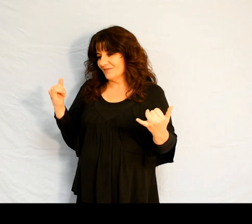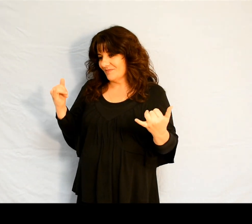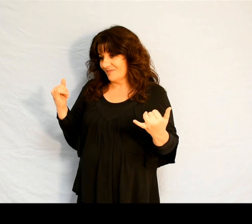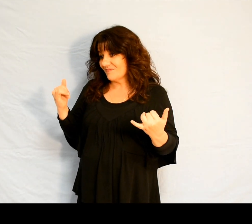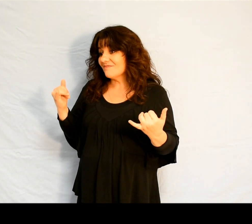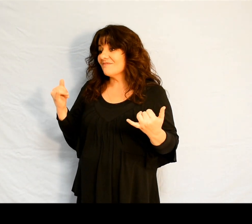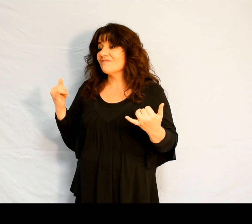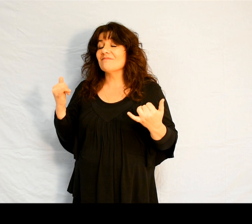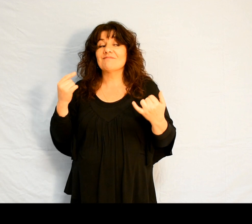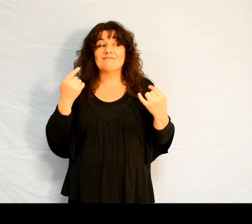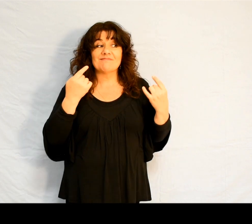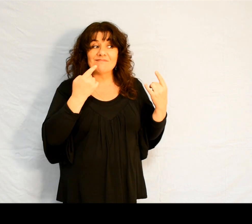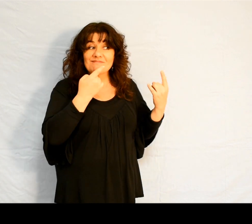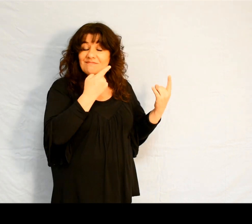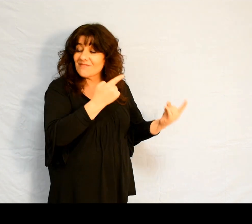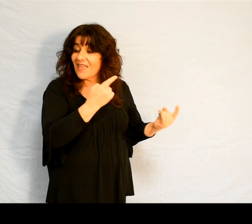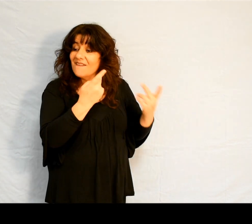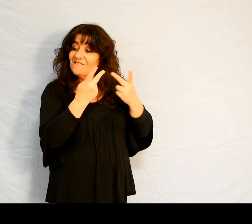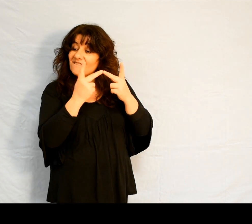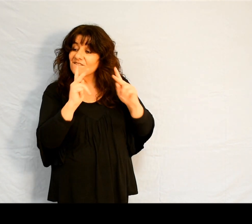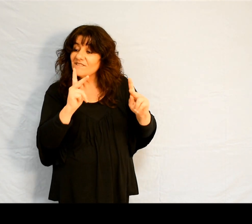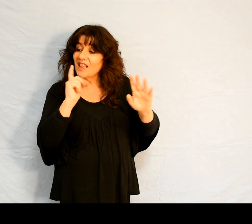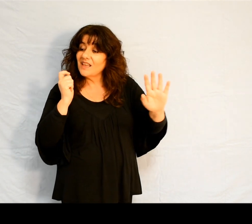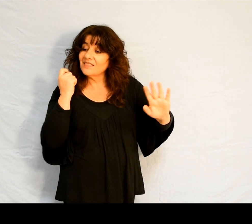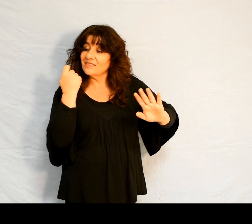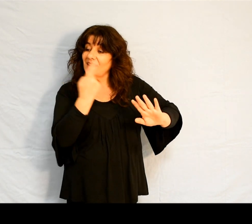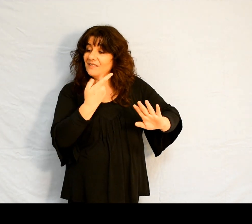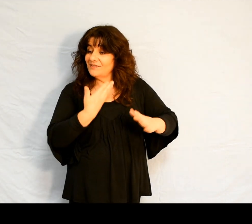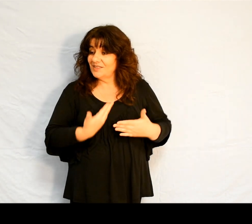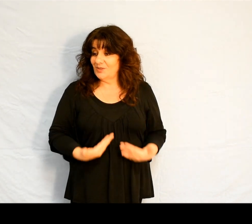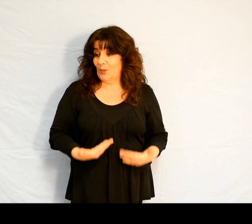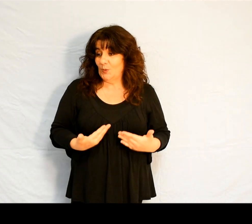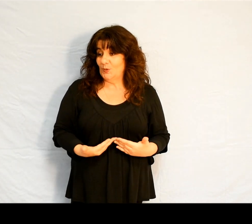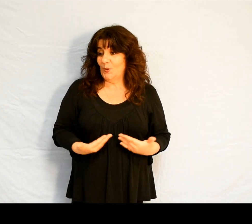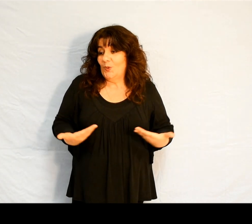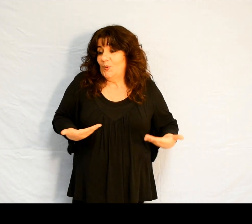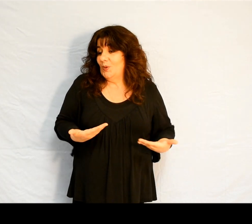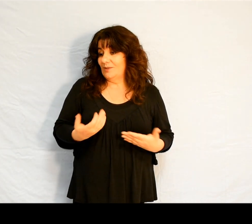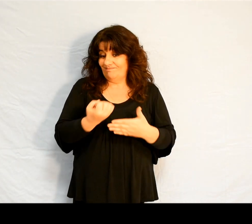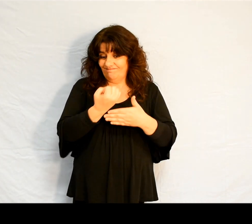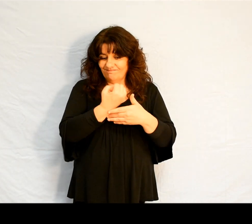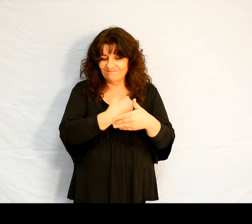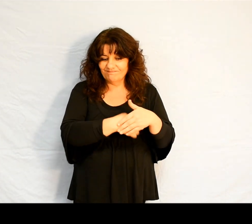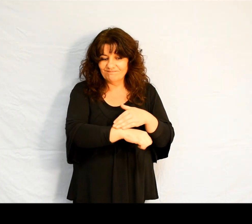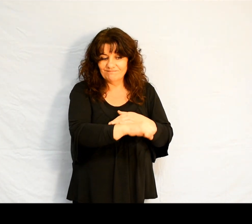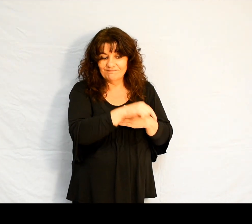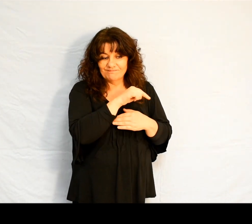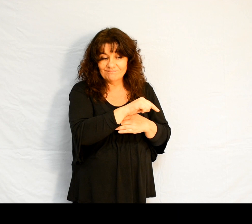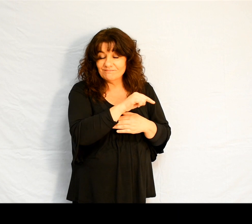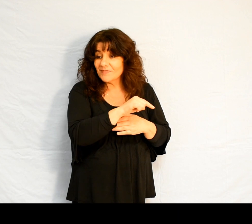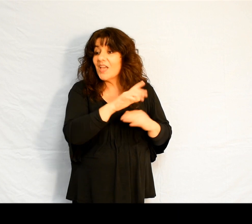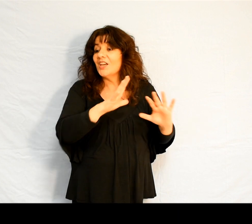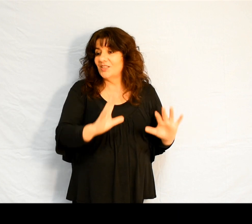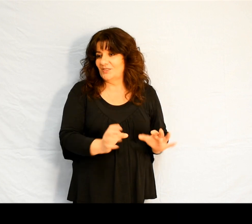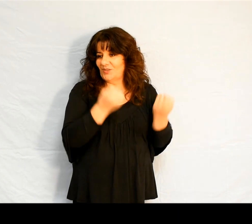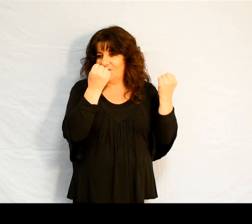Aujourd'hui, dans la ville de David, vous est né un sauveur qui est le Christ, le Seigneur.